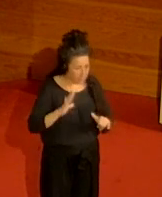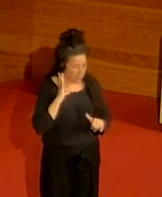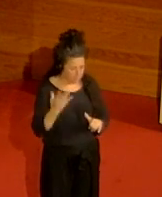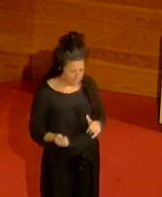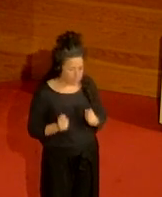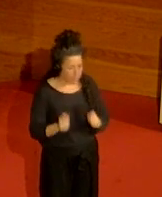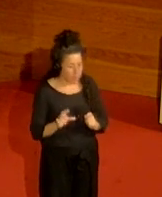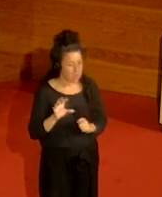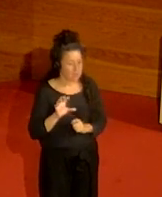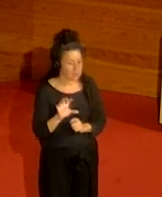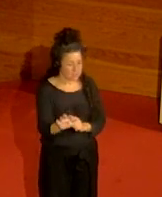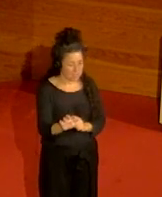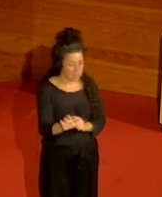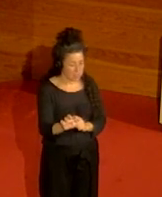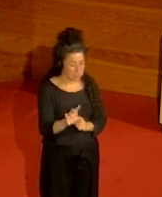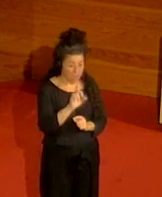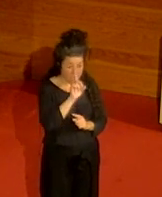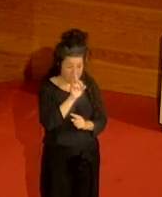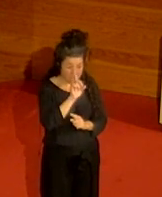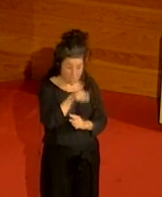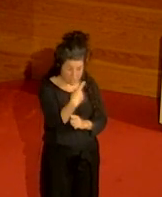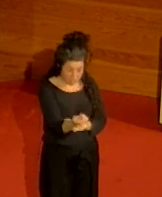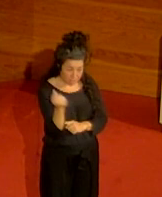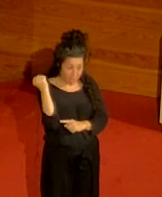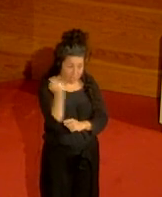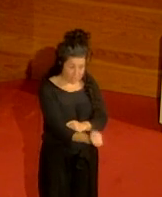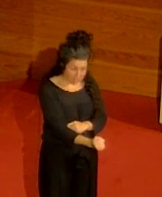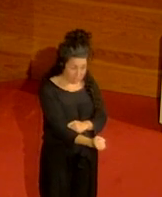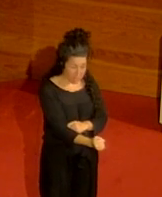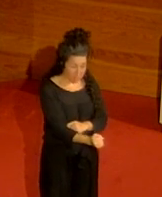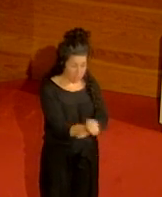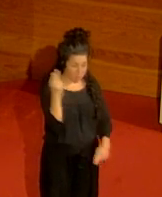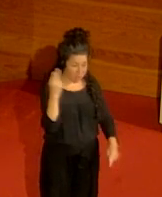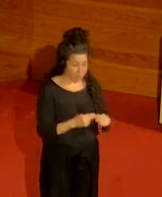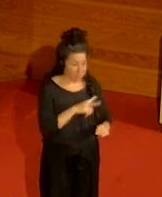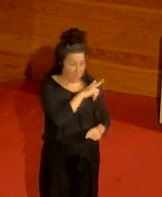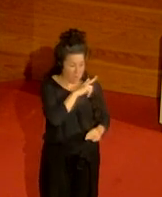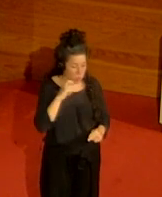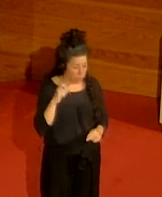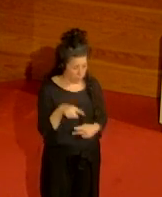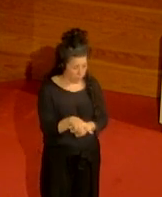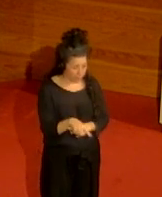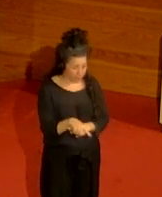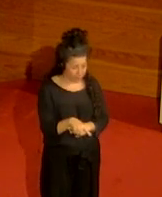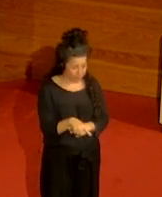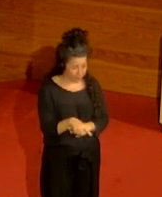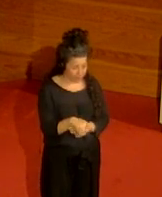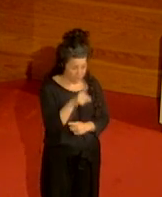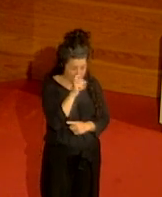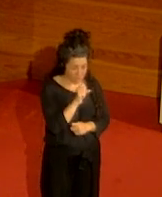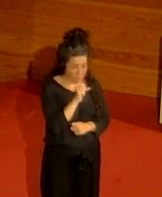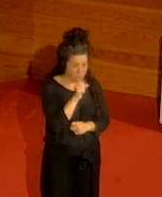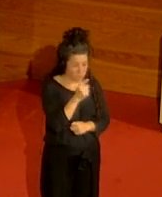Y darles un estado fue asesinado el año siguiente por un radical judío que en ese momento en el 95 era